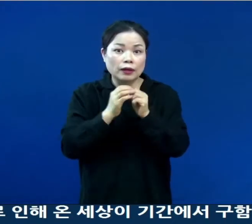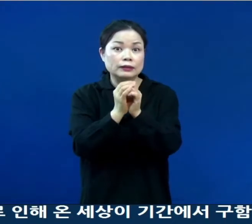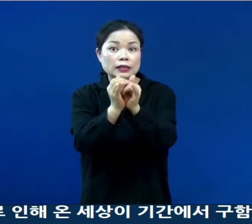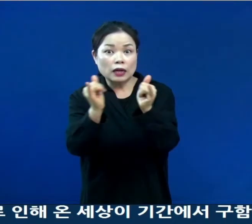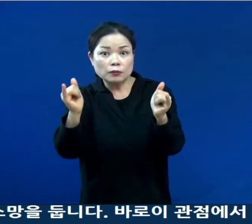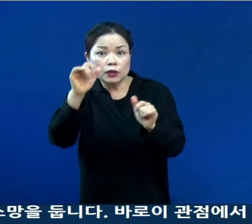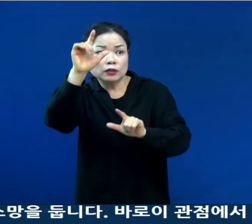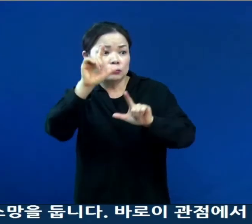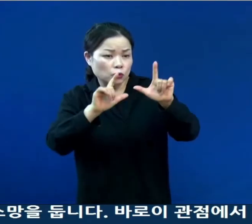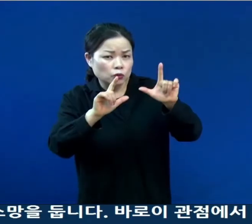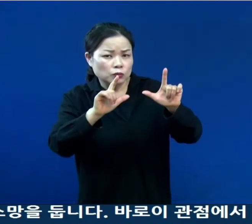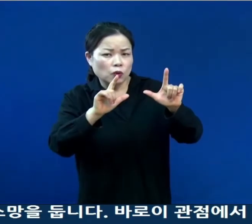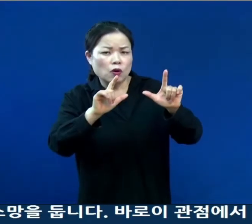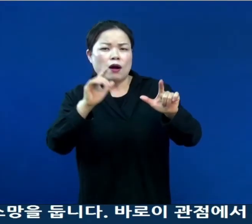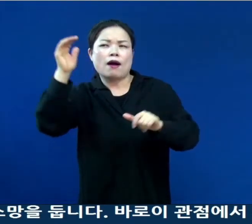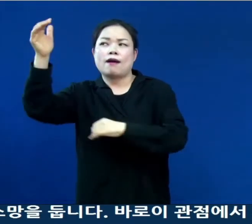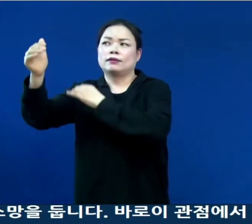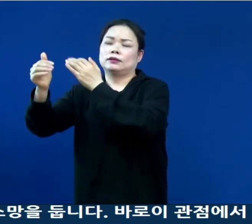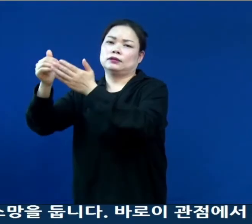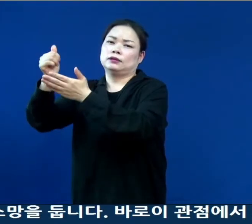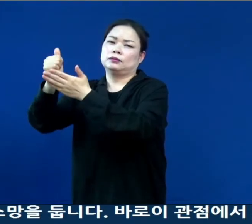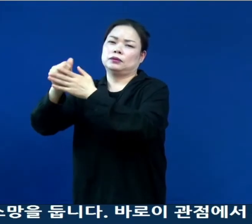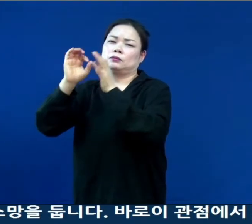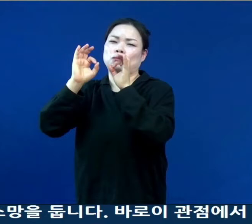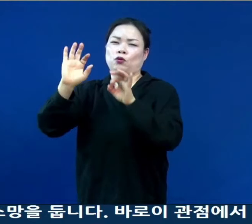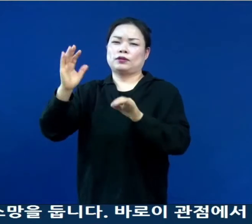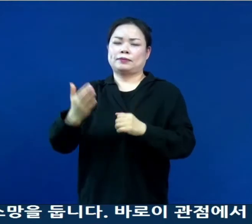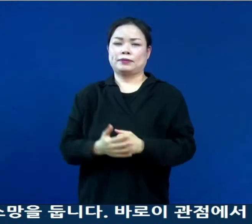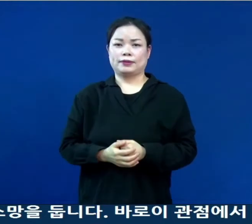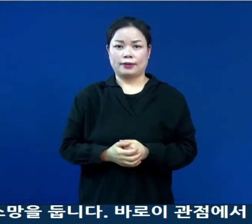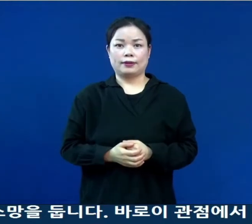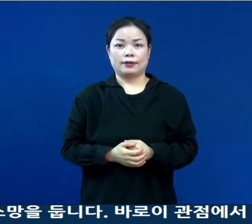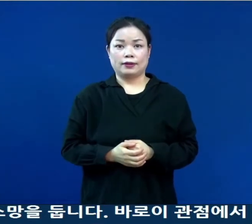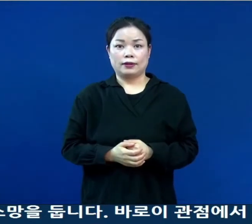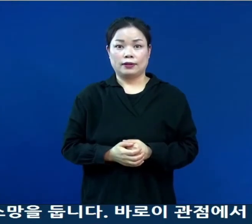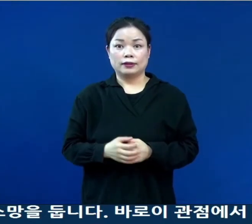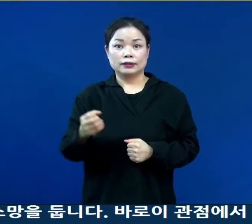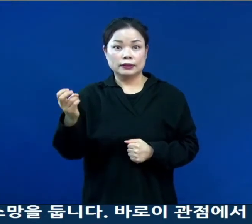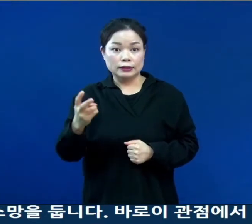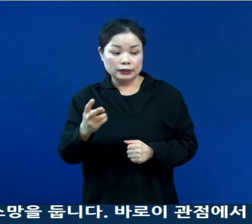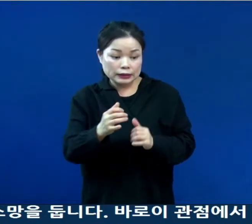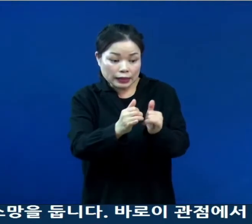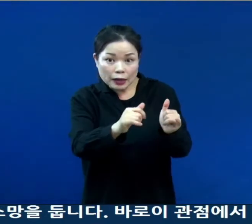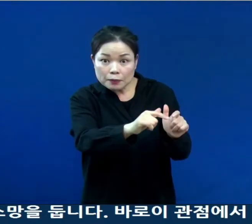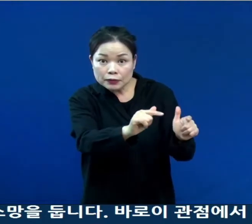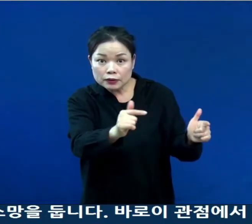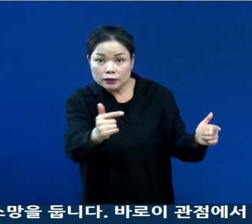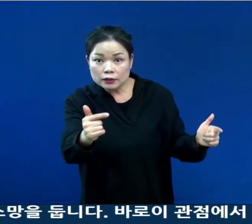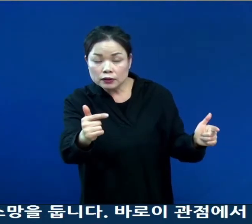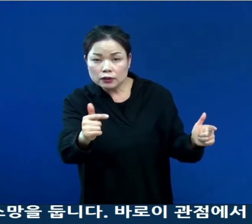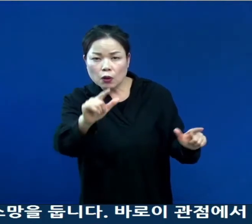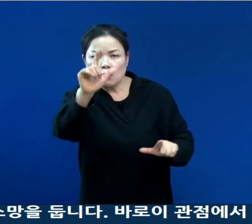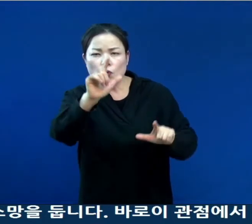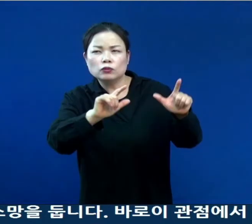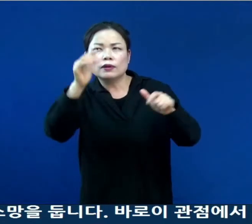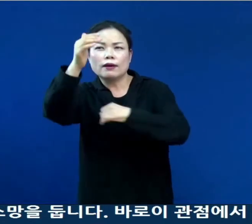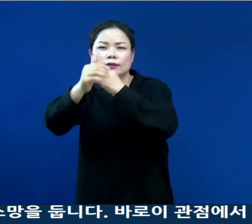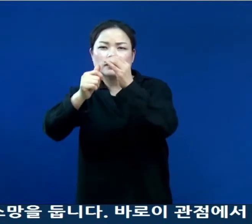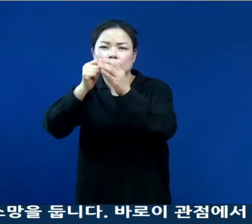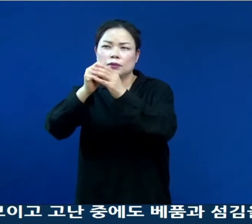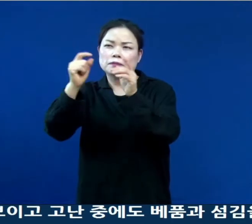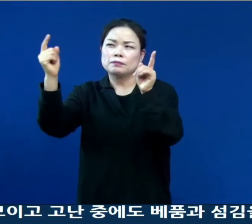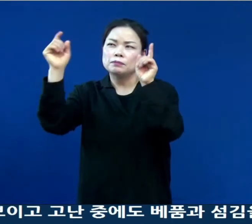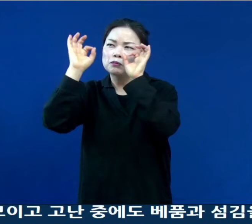사람들은 그 모습에서 하나님을 보게 될 것입니다. 그리고 그 사람들이 그 모습에서 하나님을